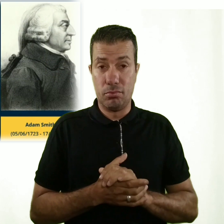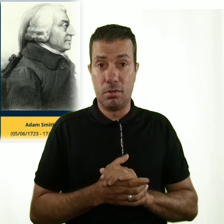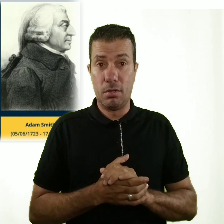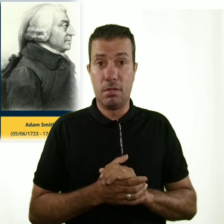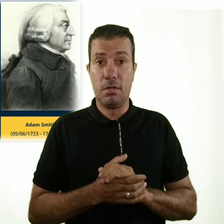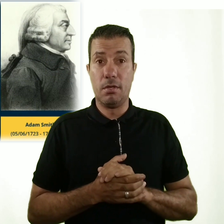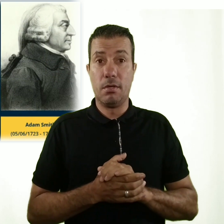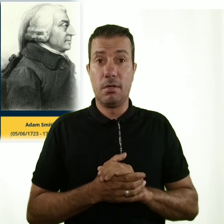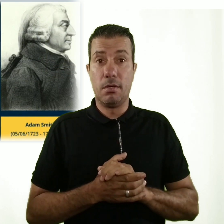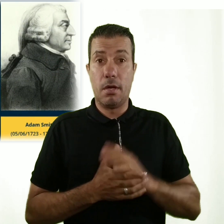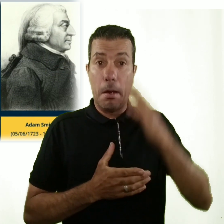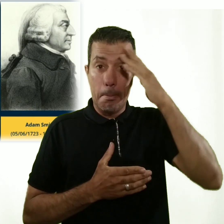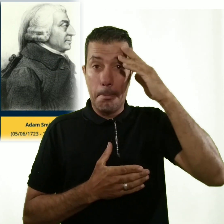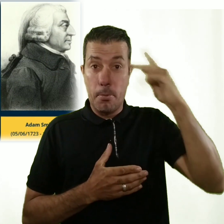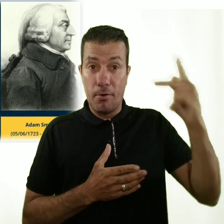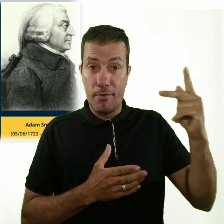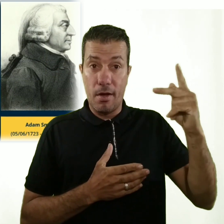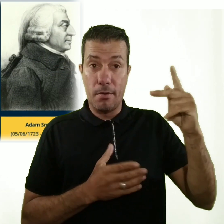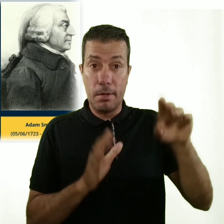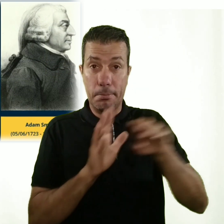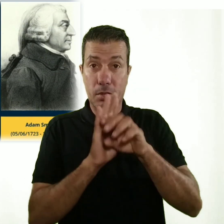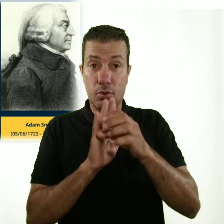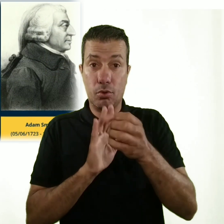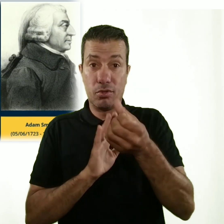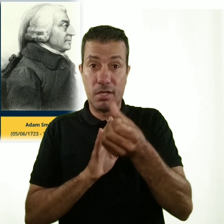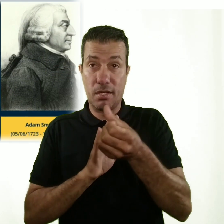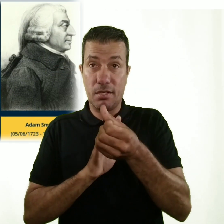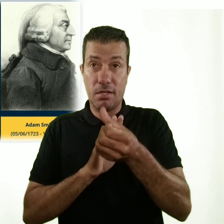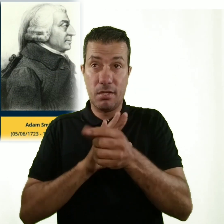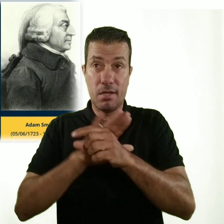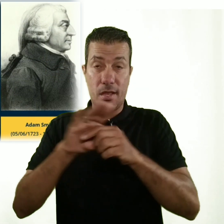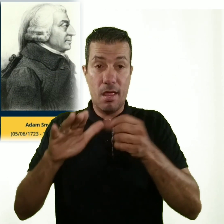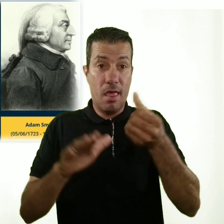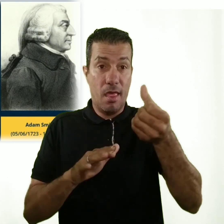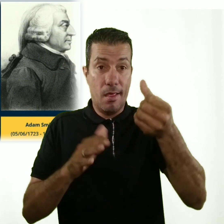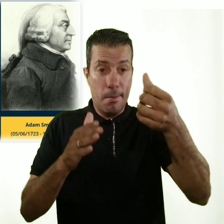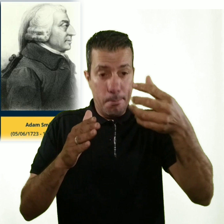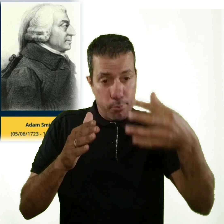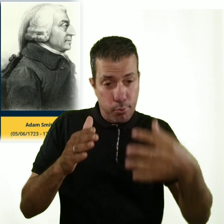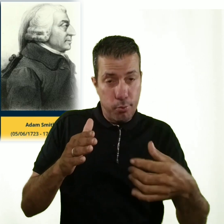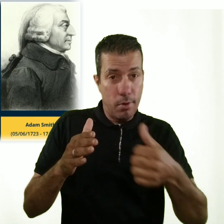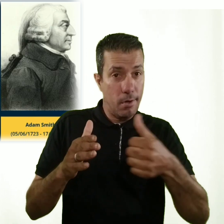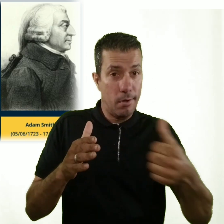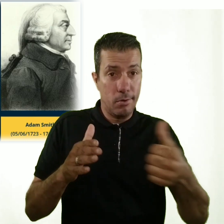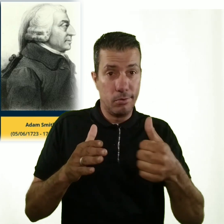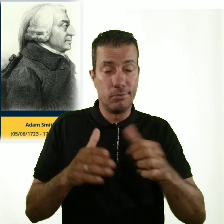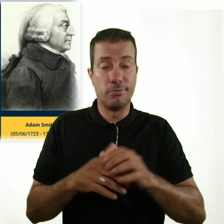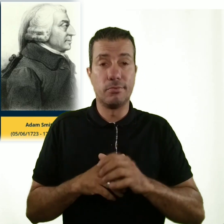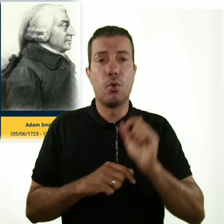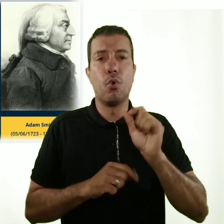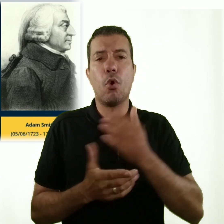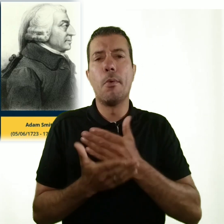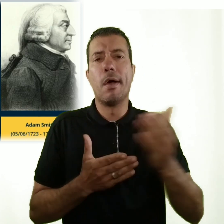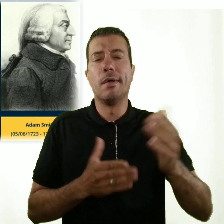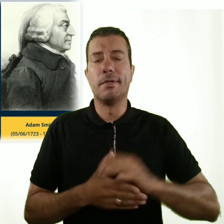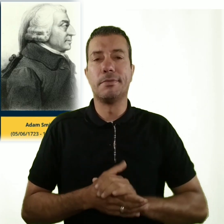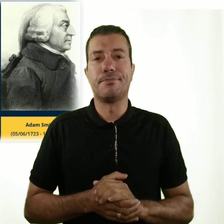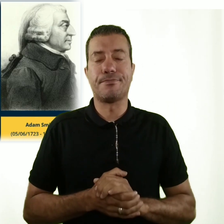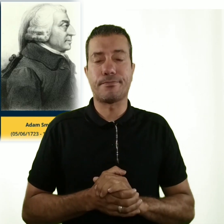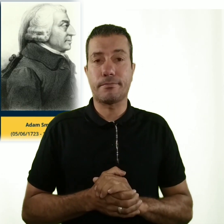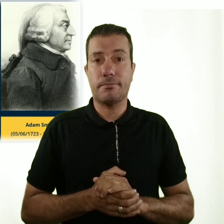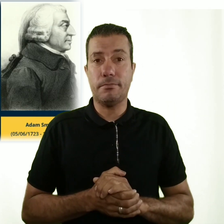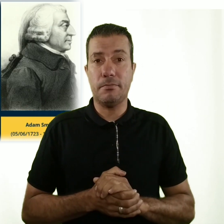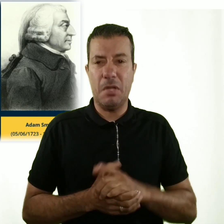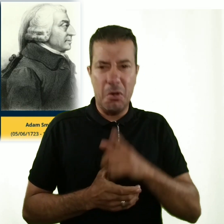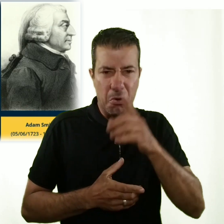Provérbios 6, de 6 a 11, tem um conselho ali. Tem um conselho que começa assim: o preguiçoso